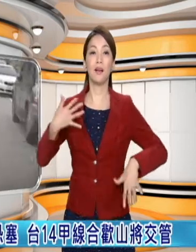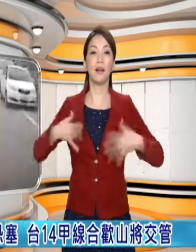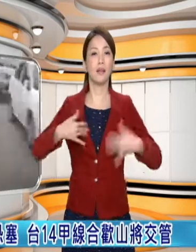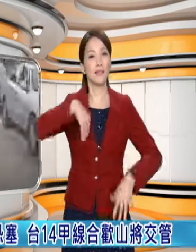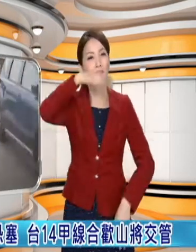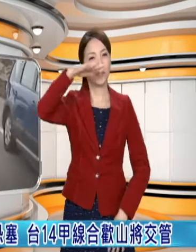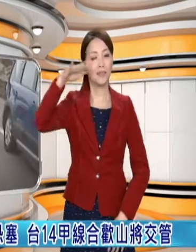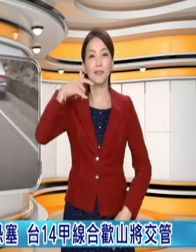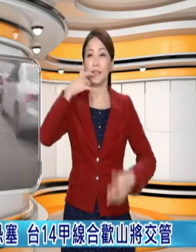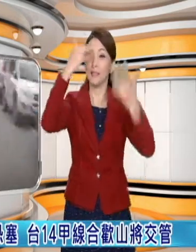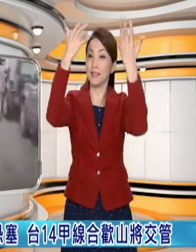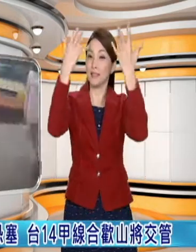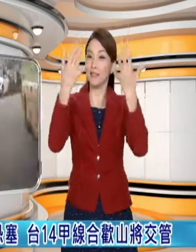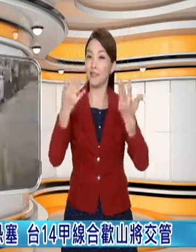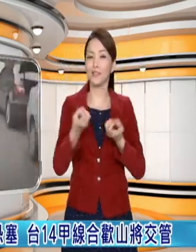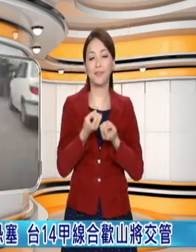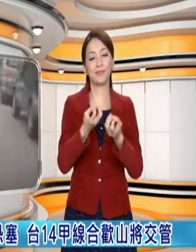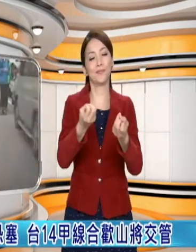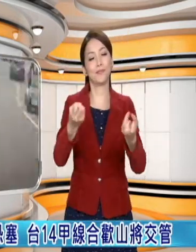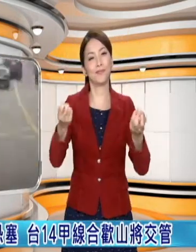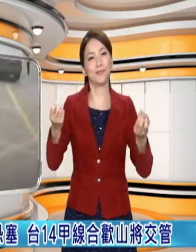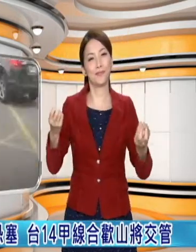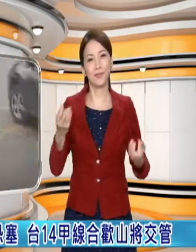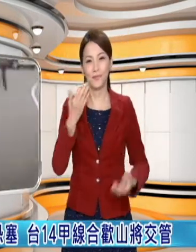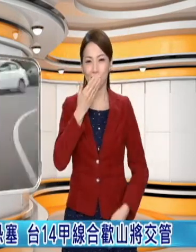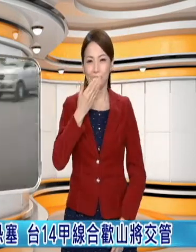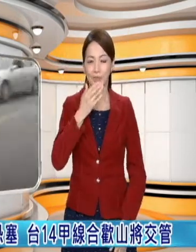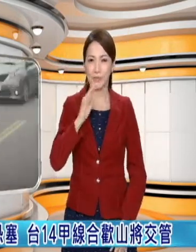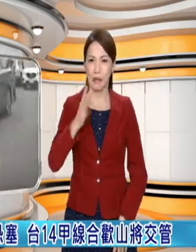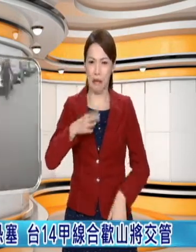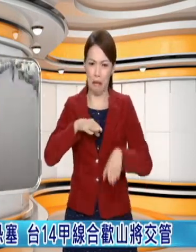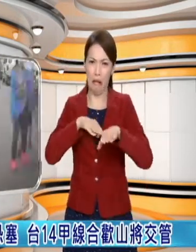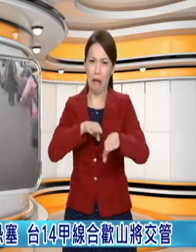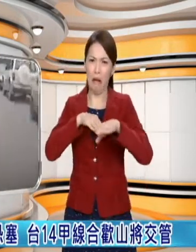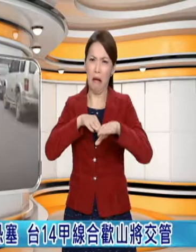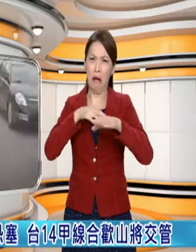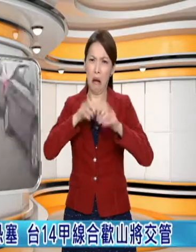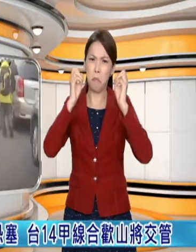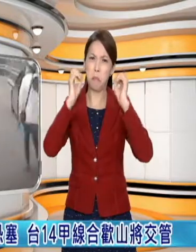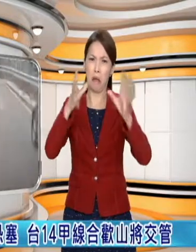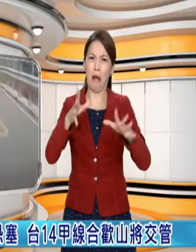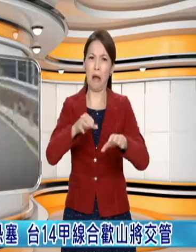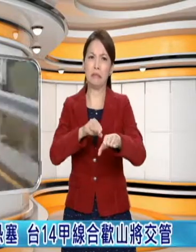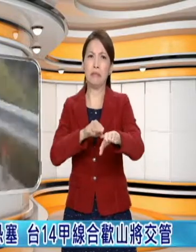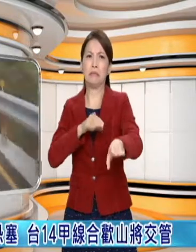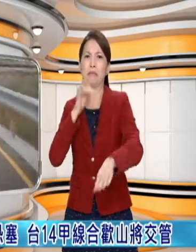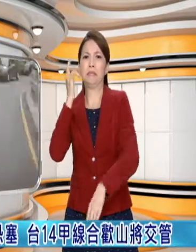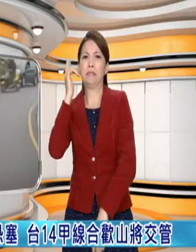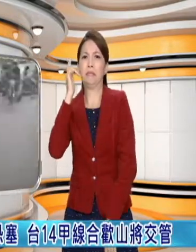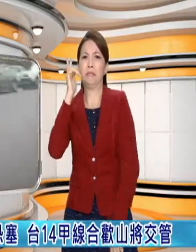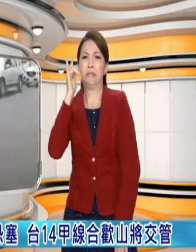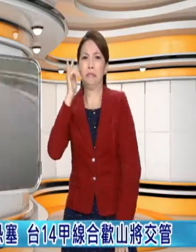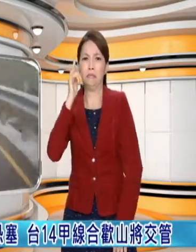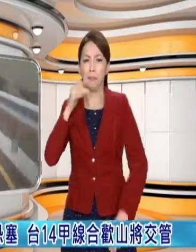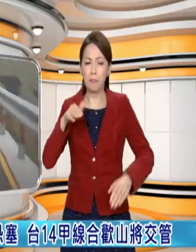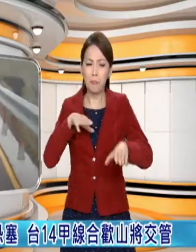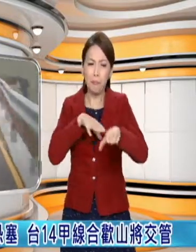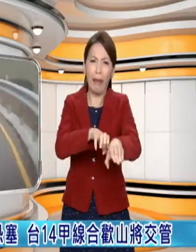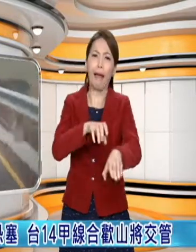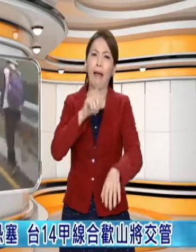每到了雪季以及花季，合欢山就塞爆，大量车潮不仅瘫痪了交通，也